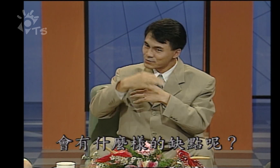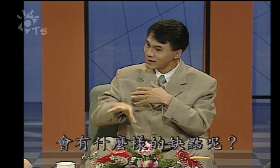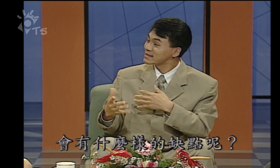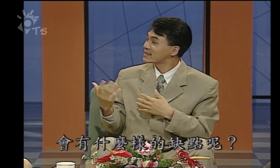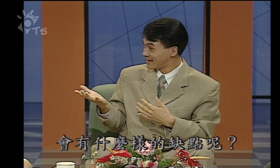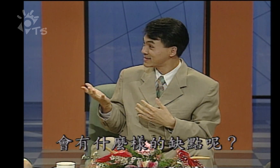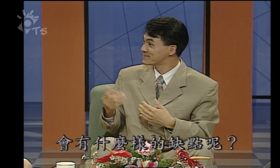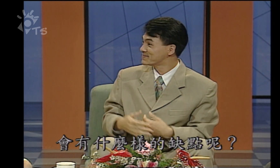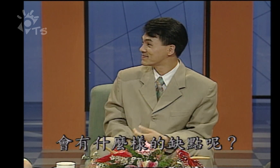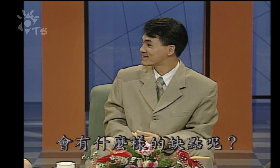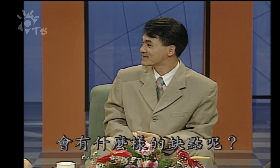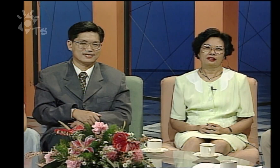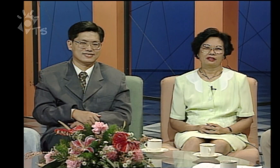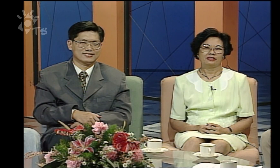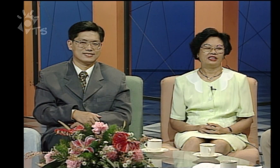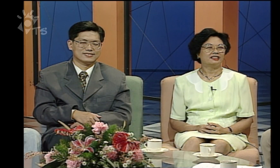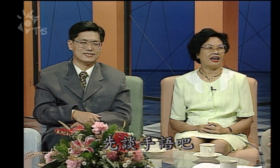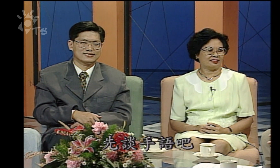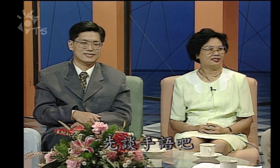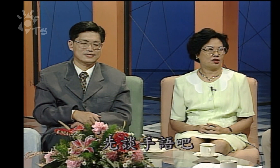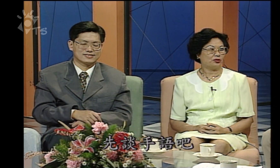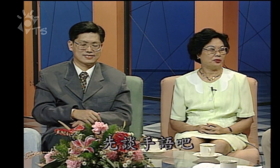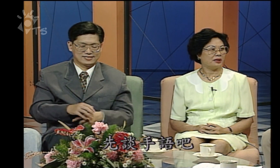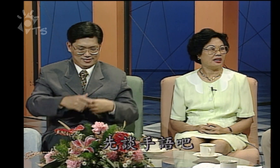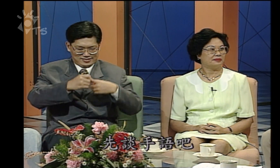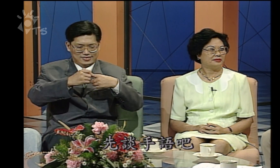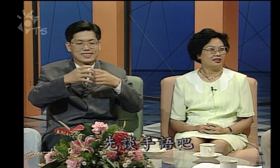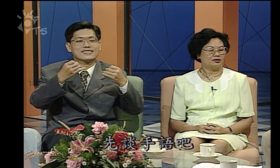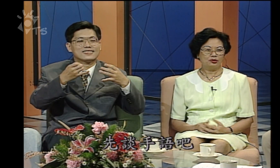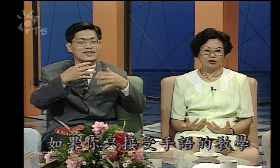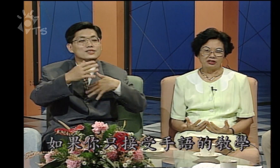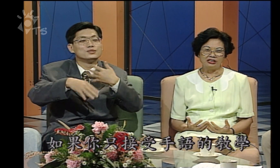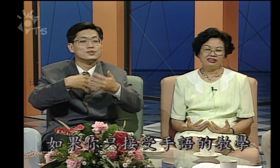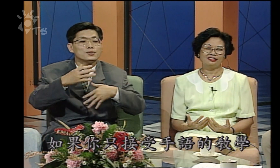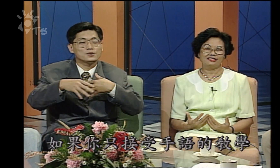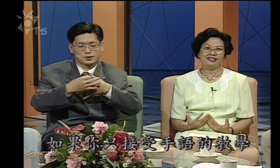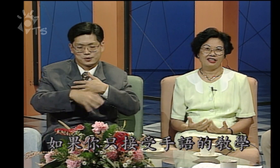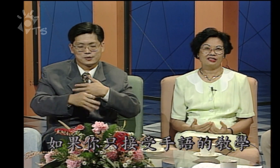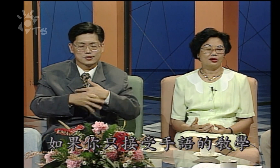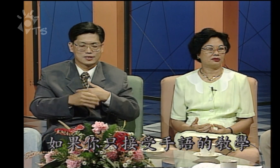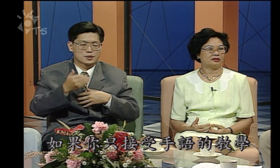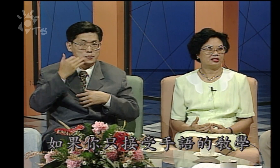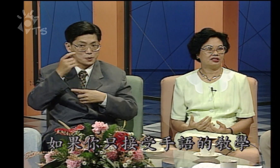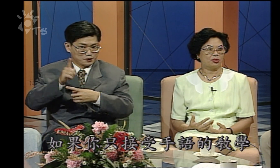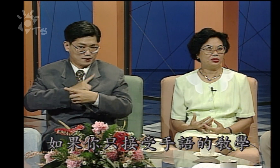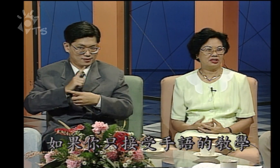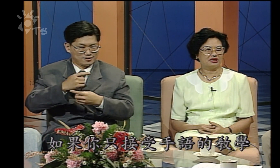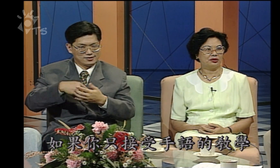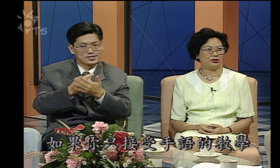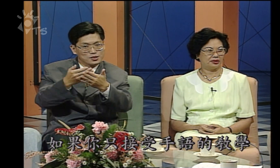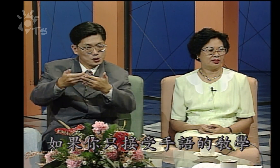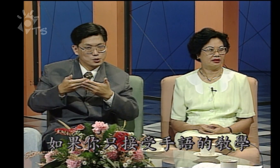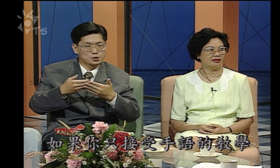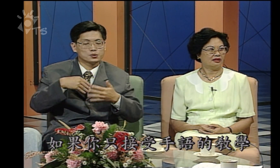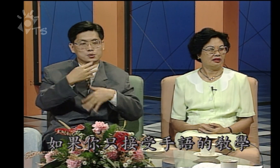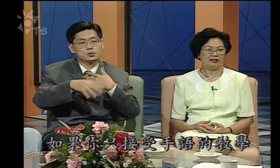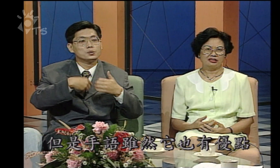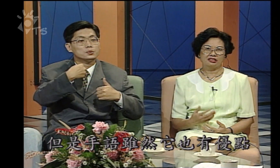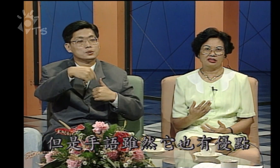点呢？ 先谈手语吧。如果你只接受手语的教学，但是手